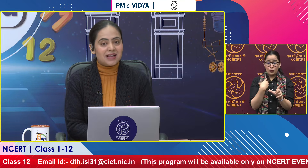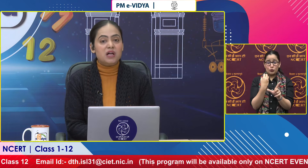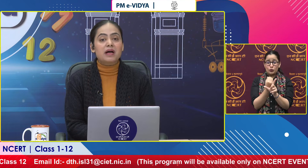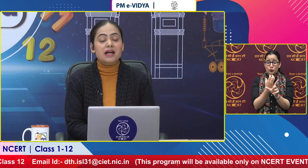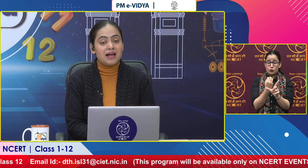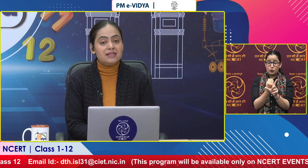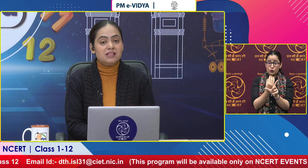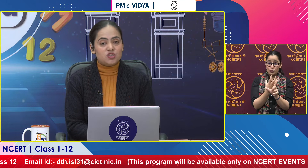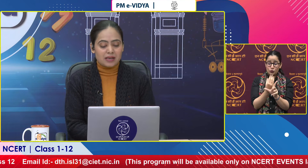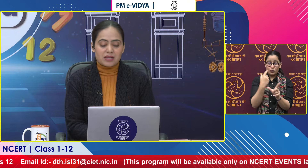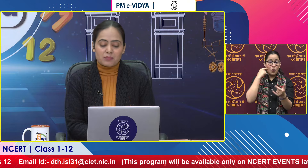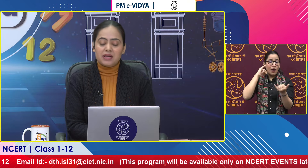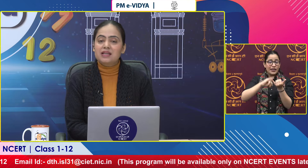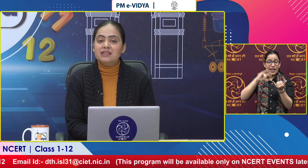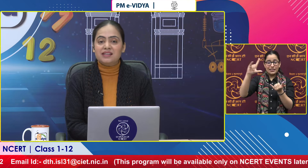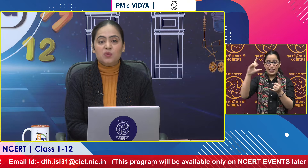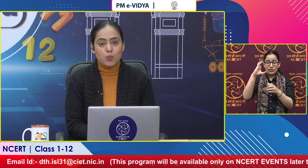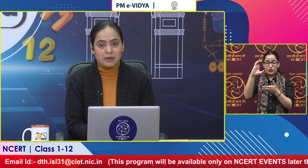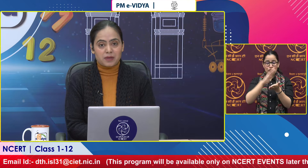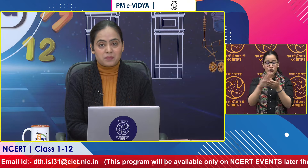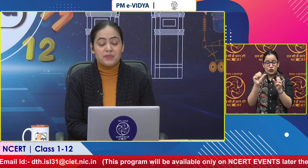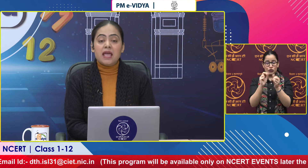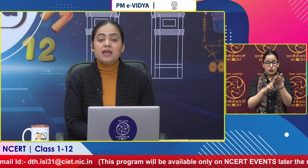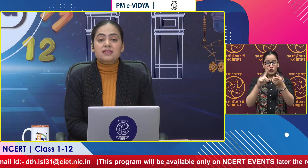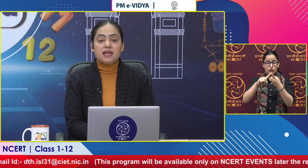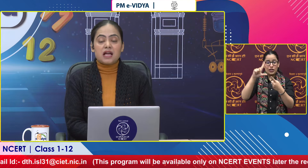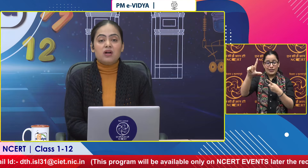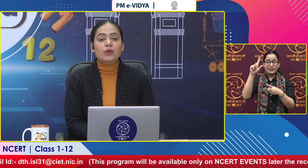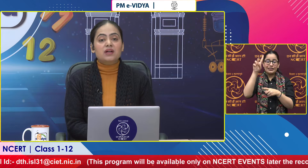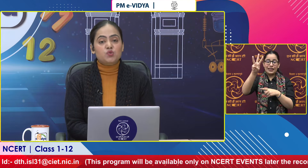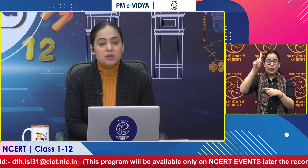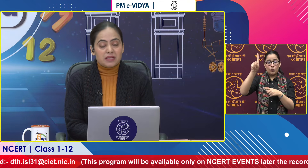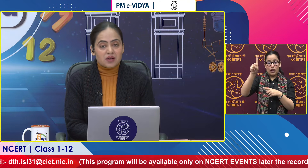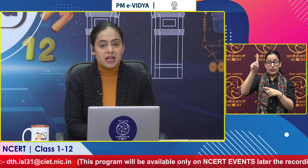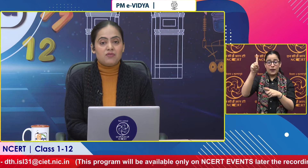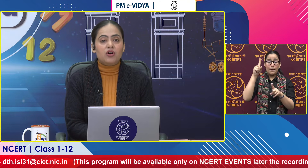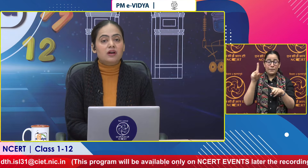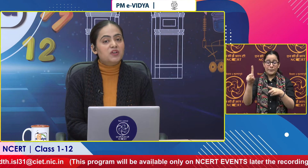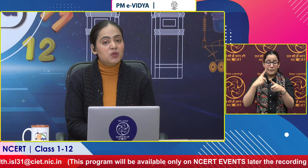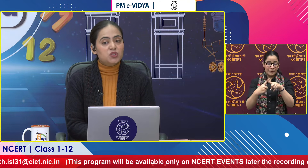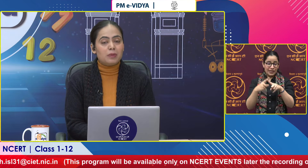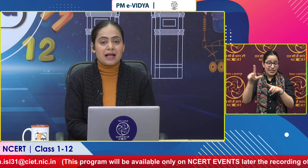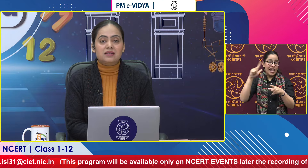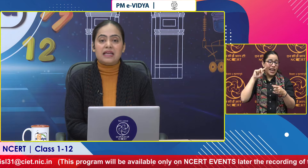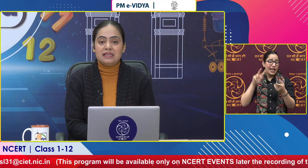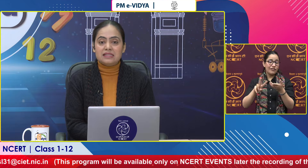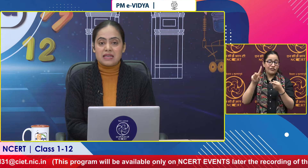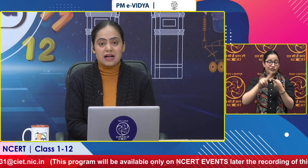साथ हमारे ISL चैनल नंबर 31 पर। इसके अलावा वी आर स्ट्रीमिंग लाइव ऑन आवर यूट्यूब हैंडल